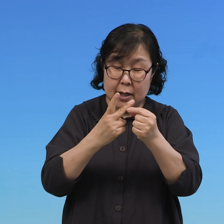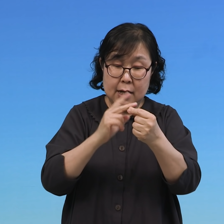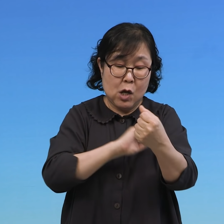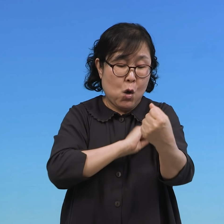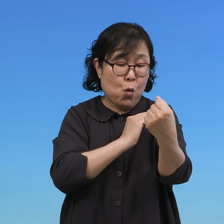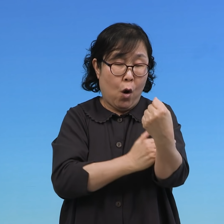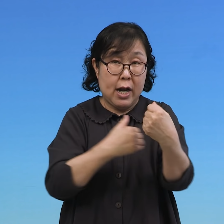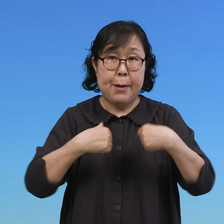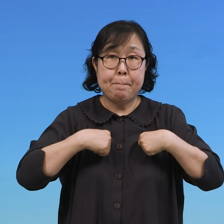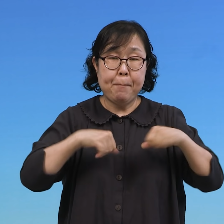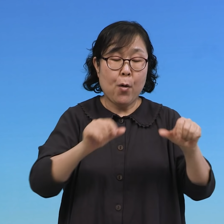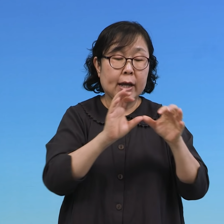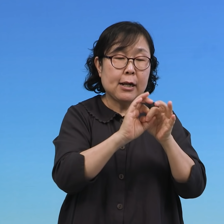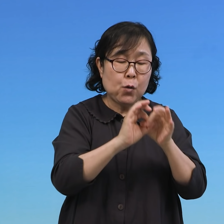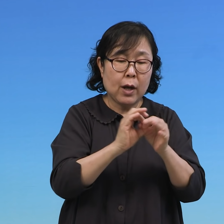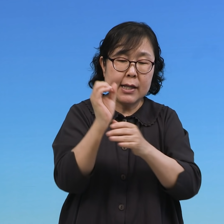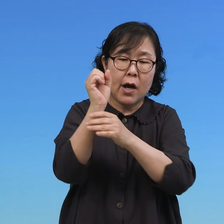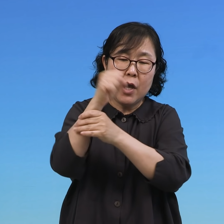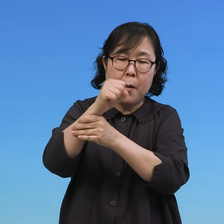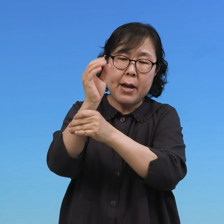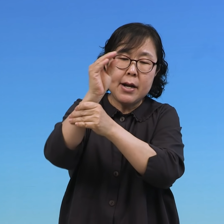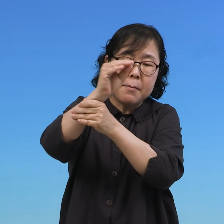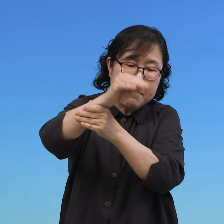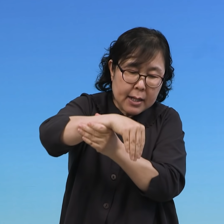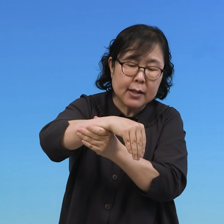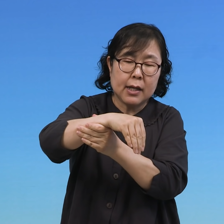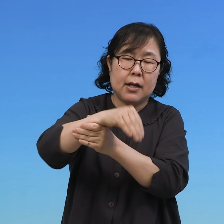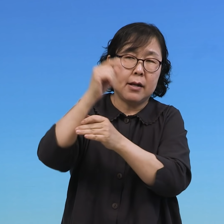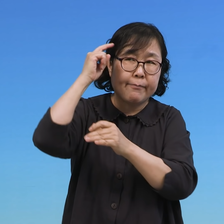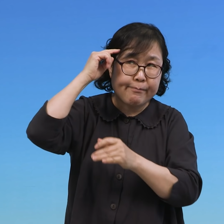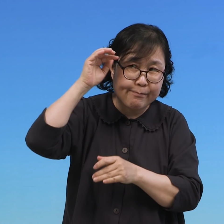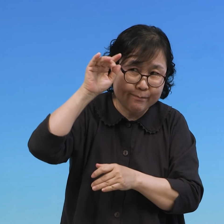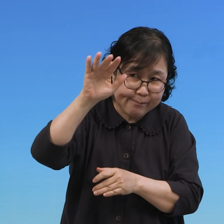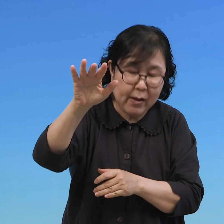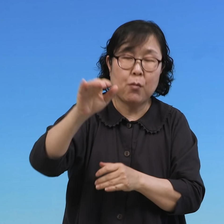포기를 통한 열매 맺기를 추구하는 삶이에요.